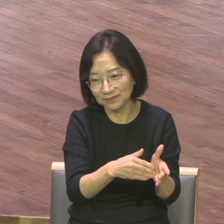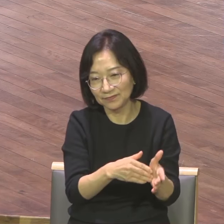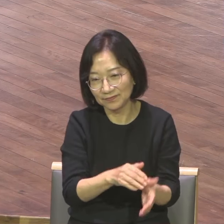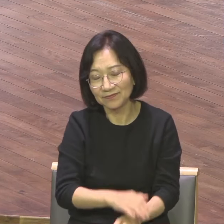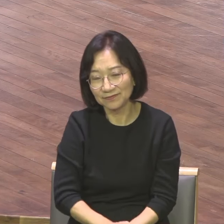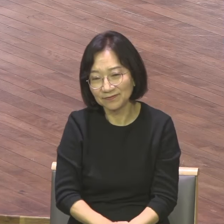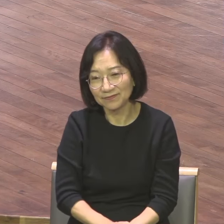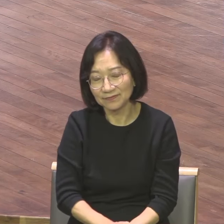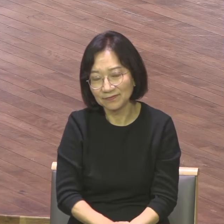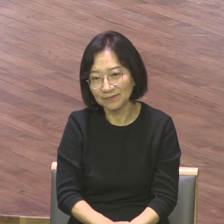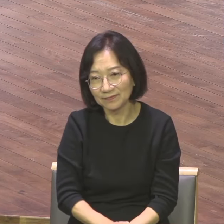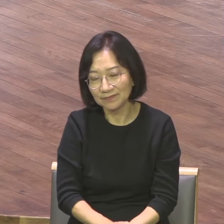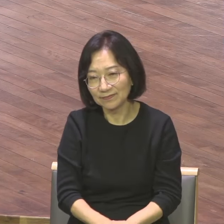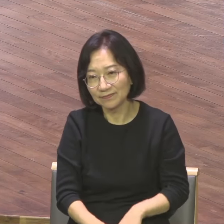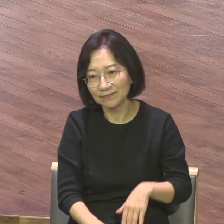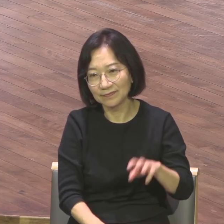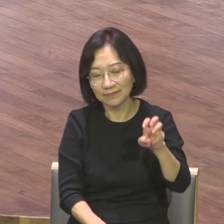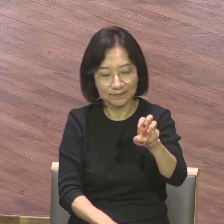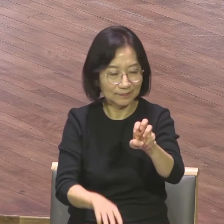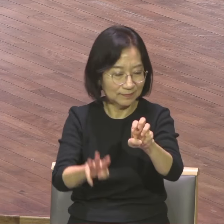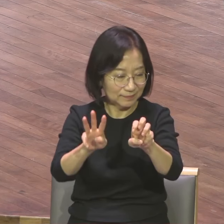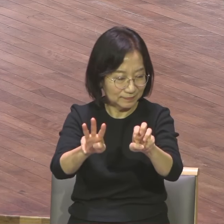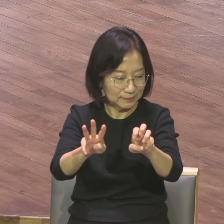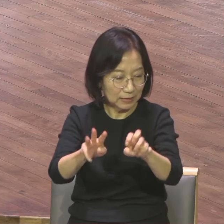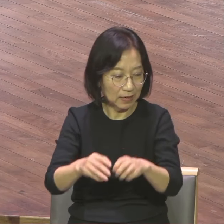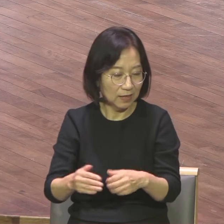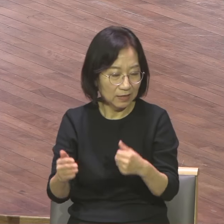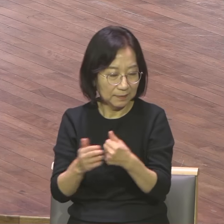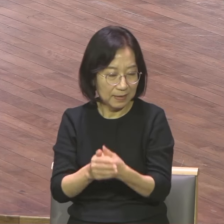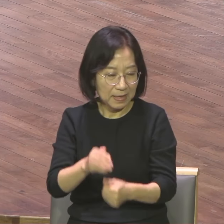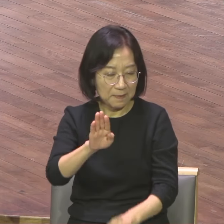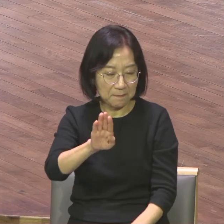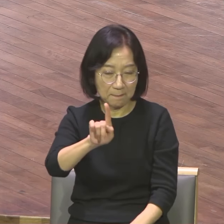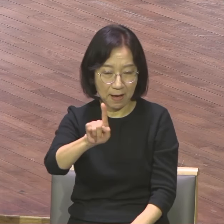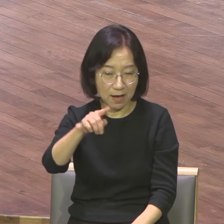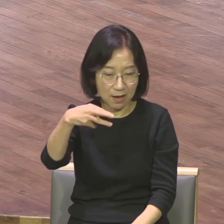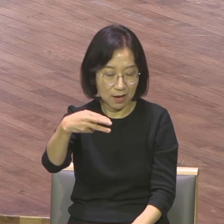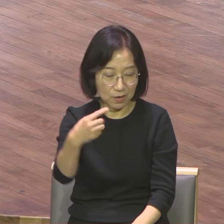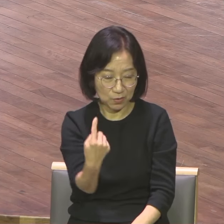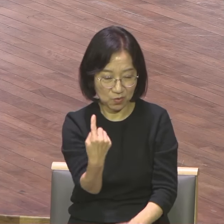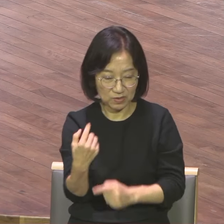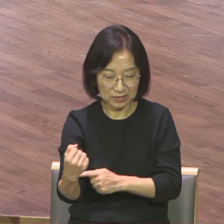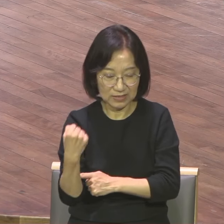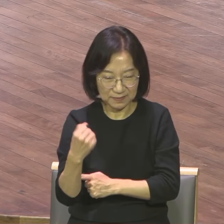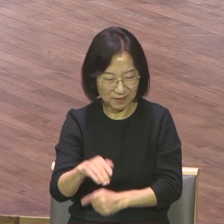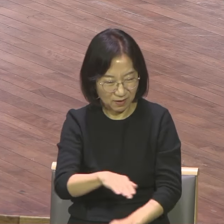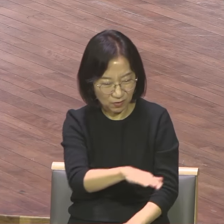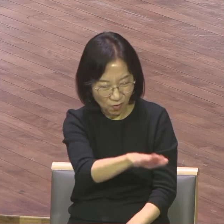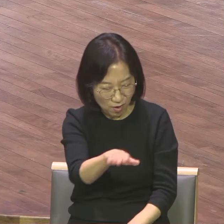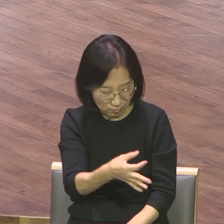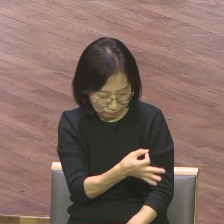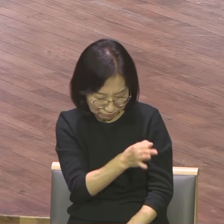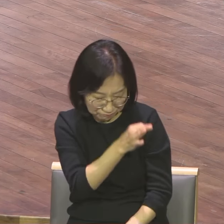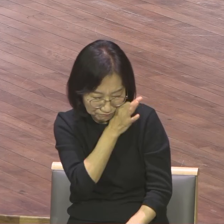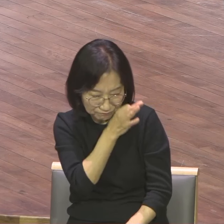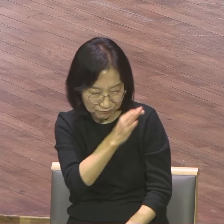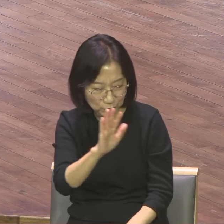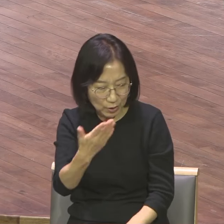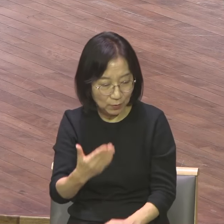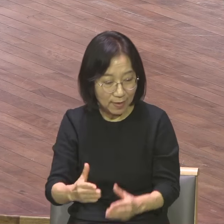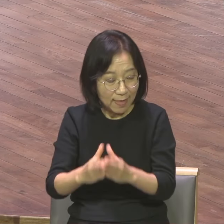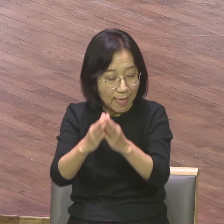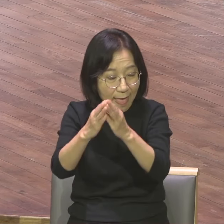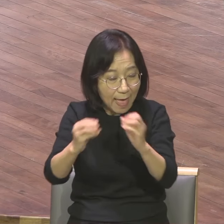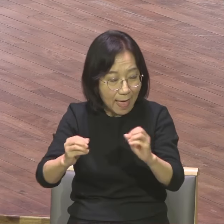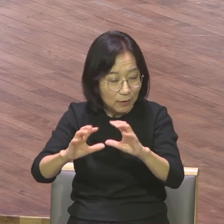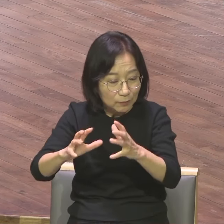그 결과가 3절에 나옵니다. 그러므로 바로의 세력이 너희의 수치가 되며 애굽의 그늘의